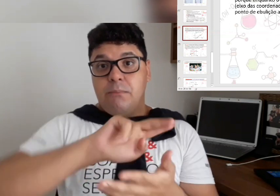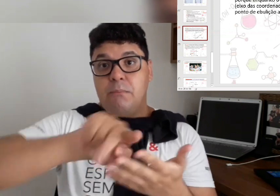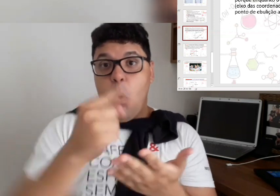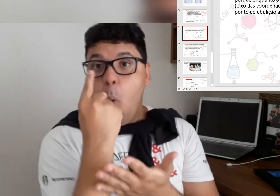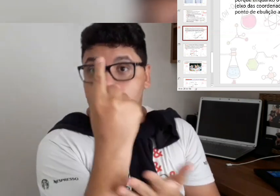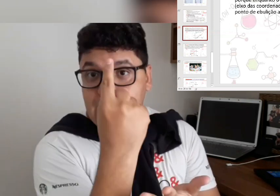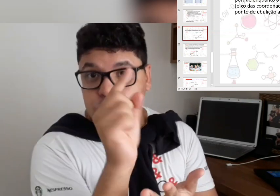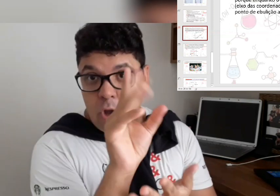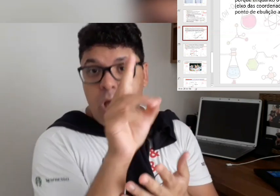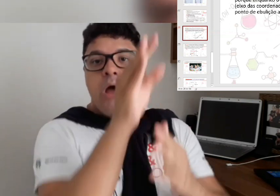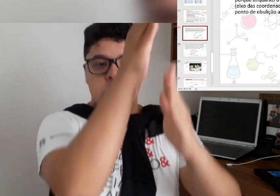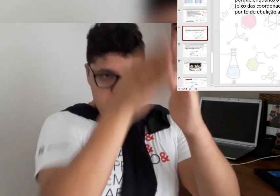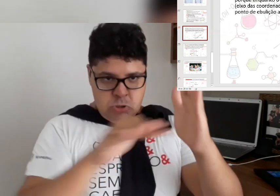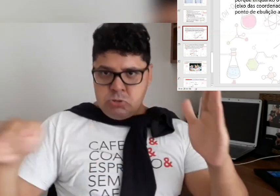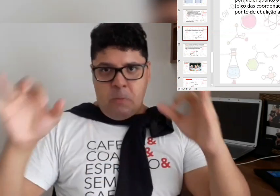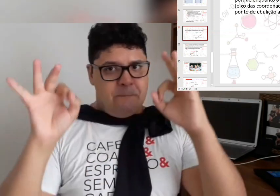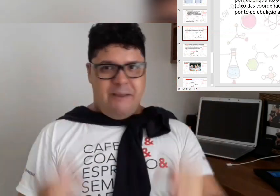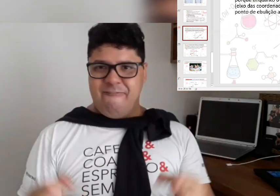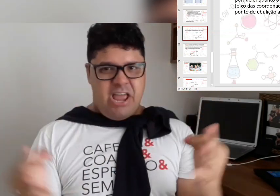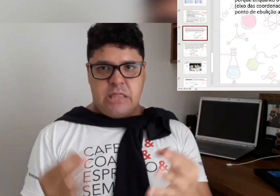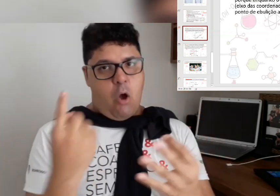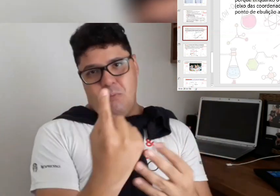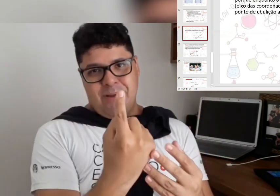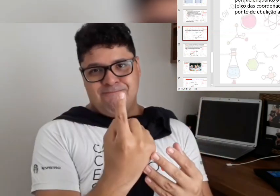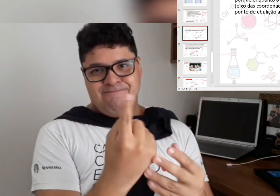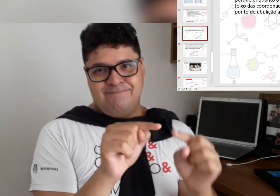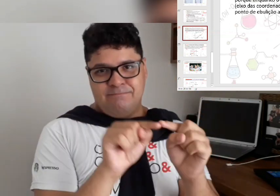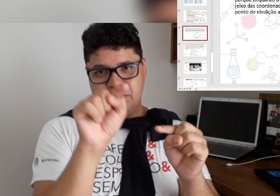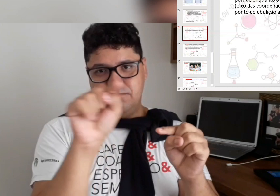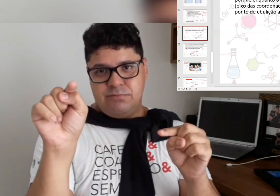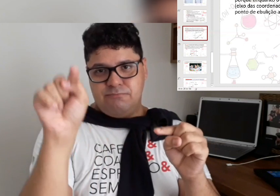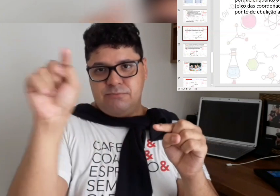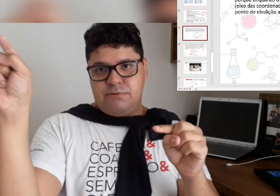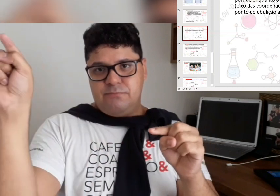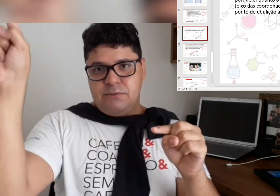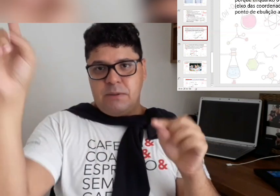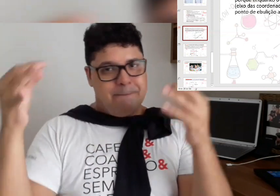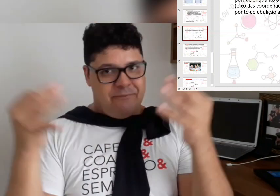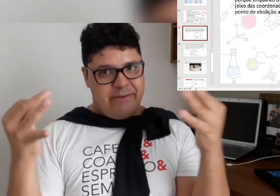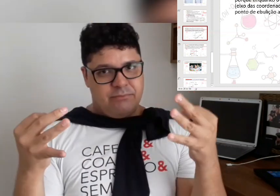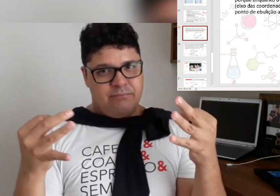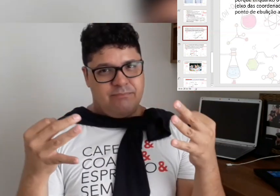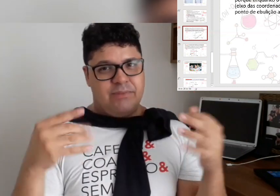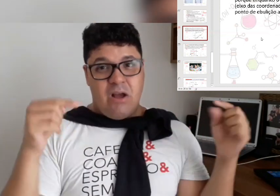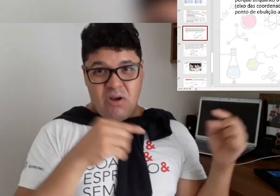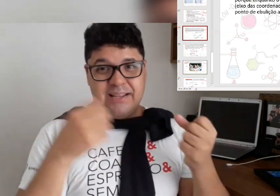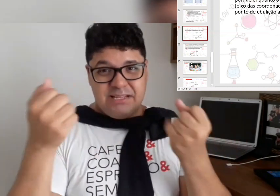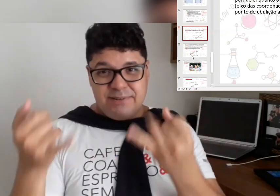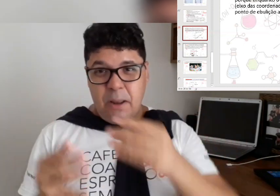Bem definidos para dizer aqui é o ponto de fusão, esse é o ponto de ebulição, eles ficam só naquela temperatura